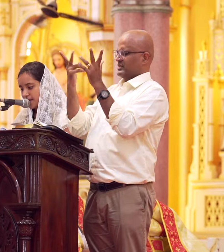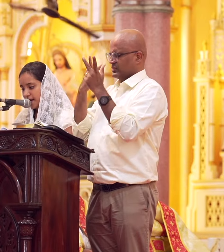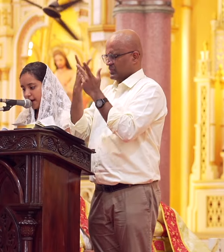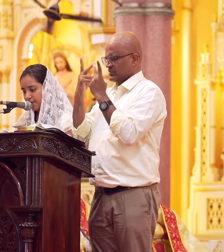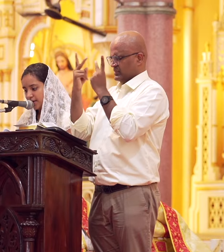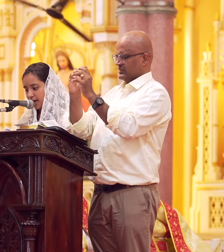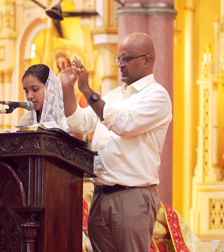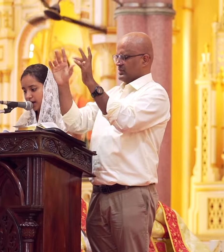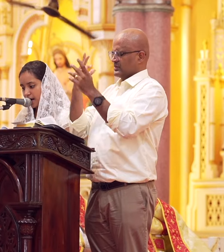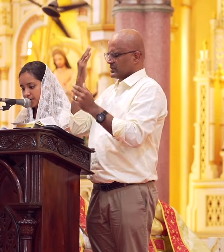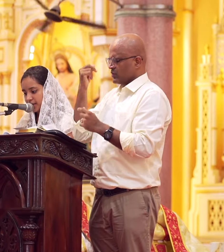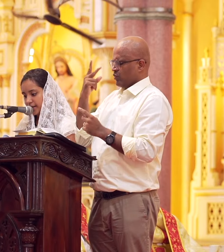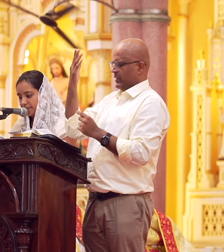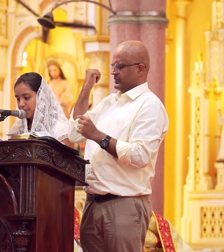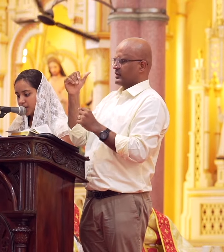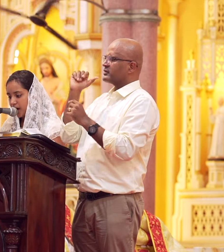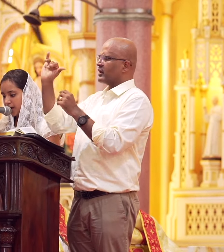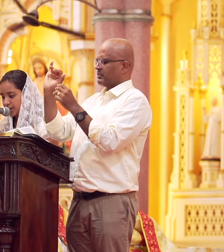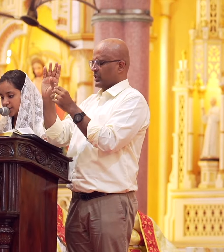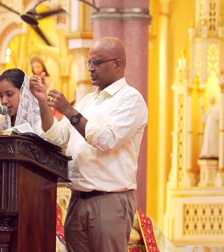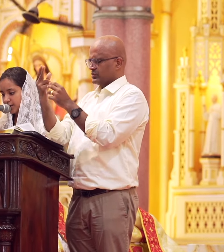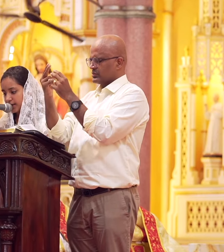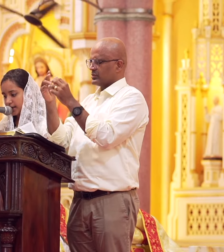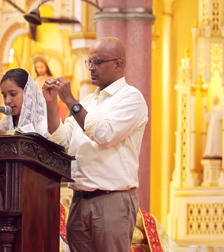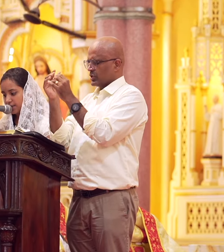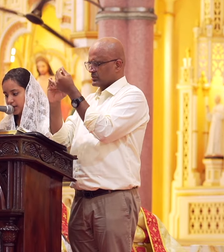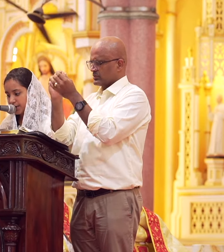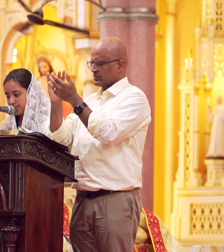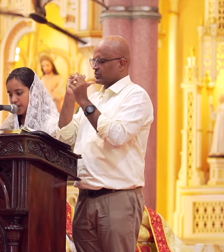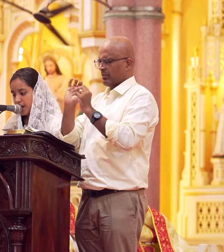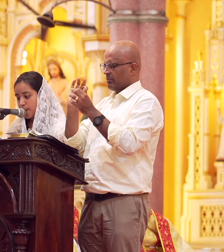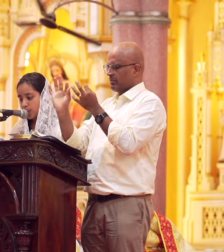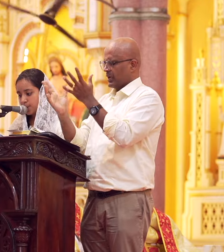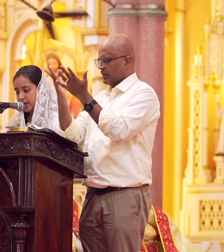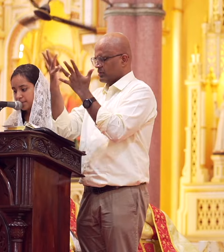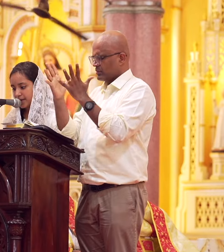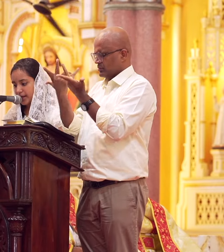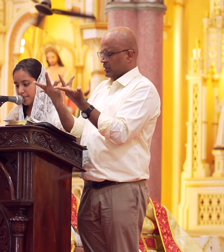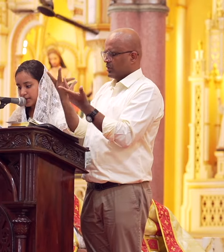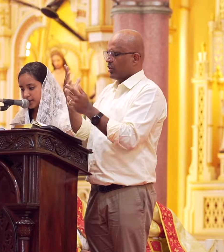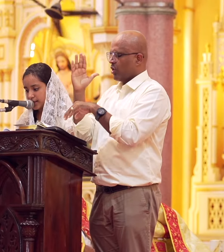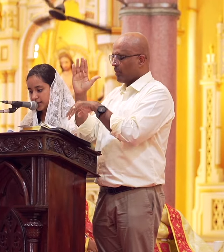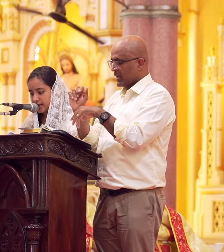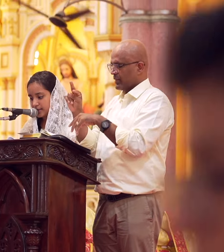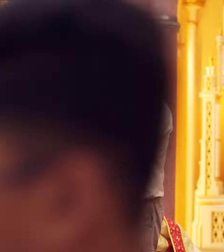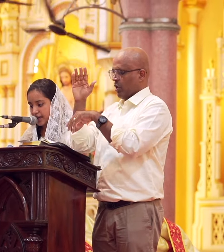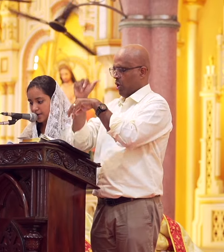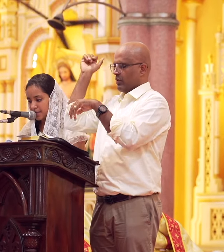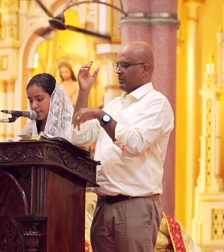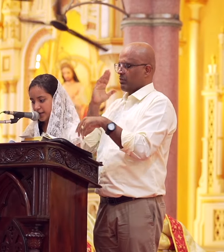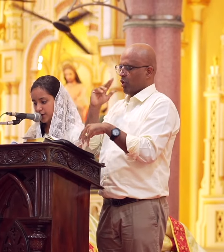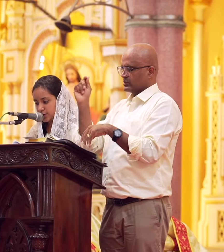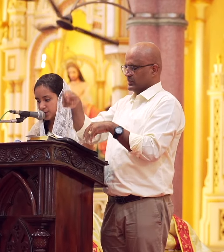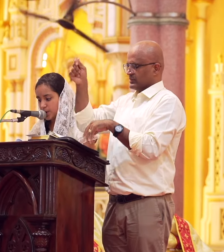ചാമ്പലാകുന്നില്ലല്ലോ. അവൻ അത് കാണുന്നതിന് അടുത്ത് ചെല്ലുന്നത് കർത്താവ് കണ്ടു. മുൾപ്പടർപ്പിന്റെ മധ്യത്തിൽ നിന്ന്